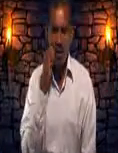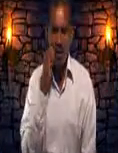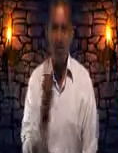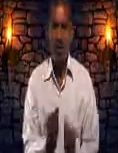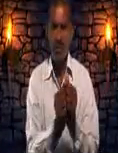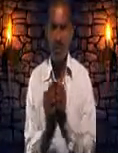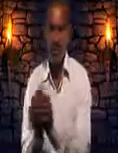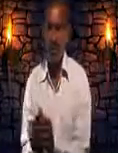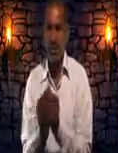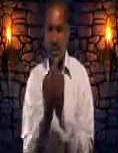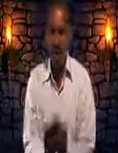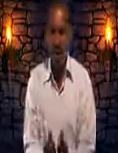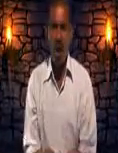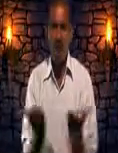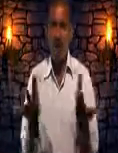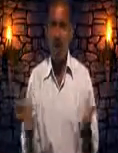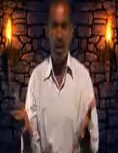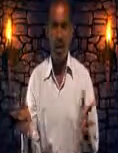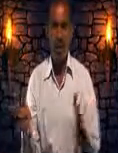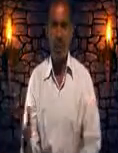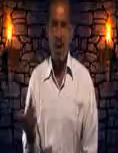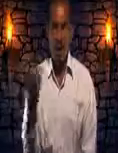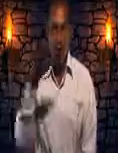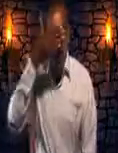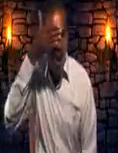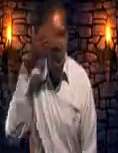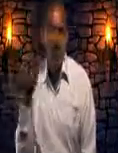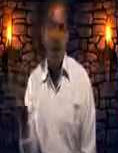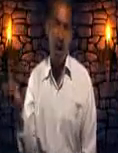ஒருவனும் கிரியை செய்யக்கூடாத ராக்காலம் வருகிறது.